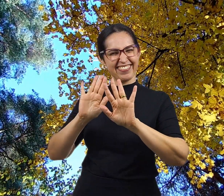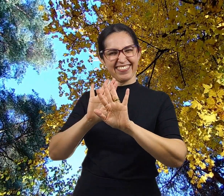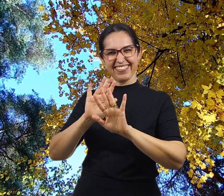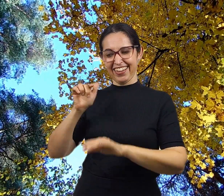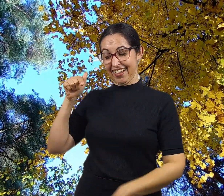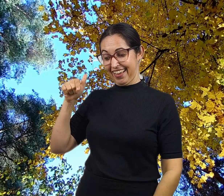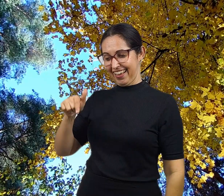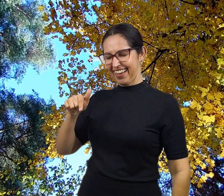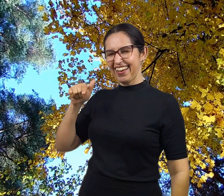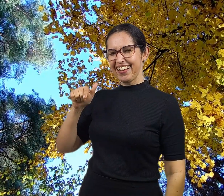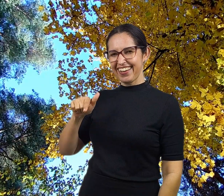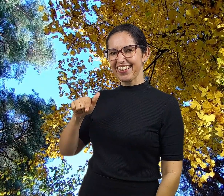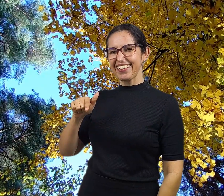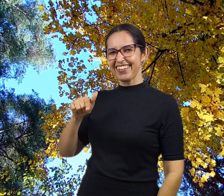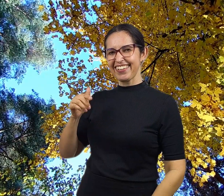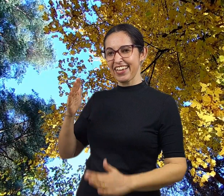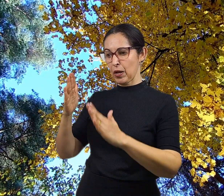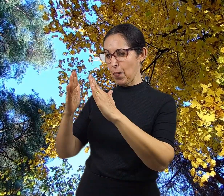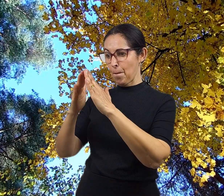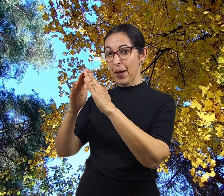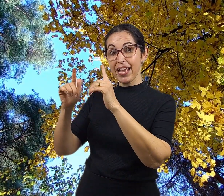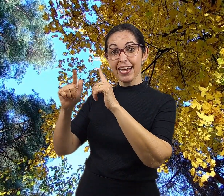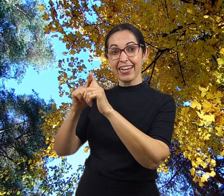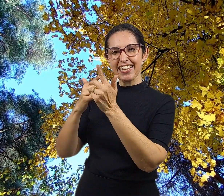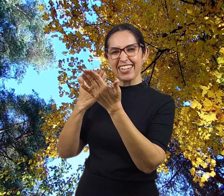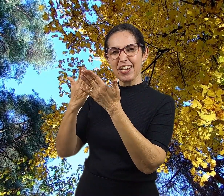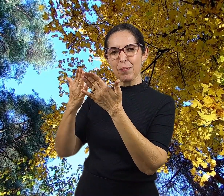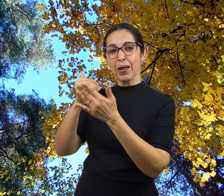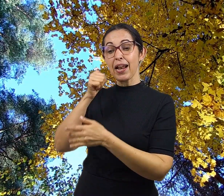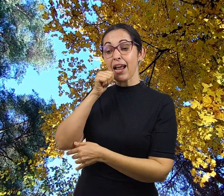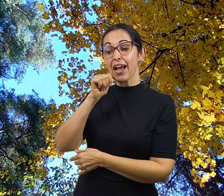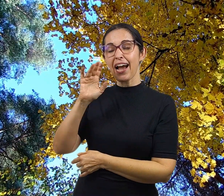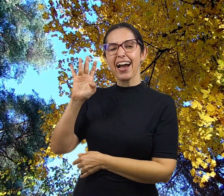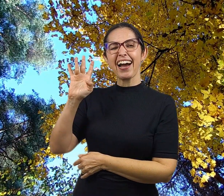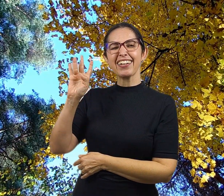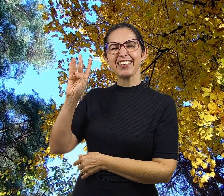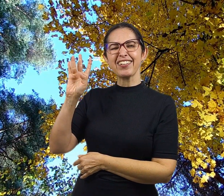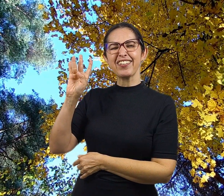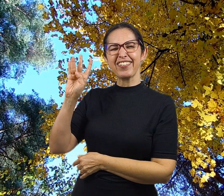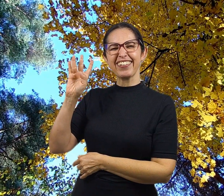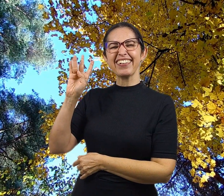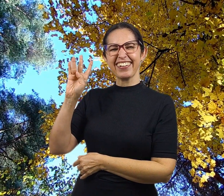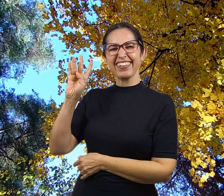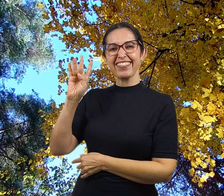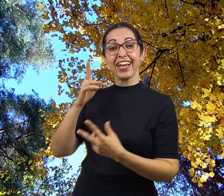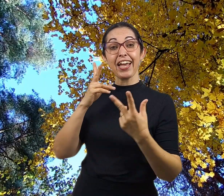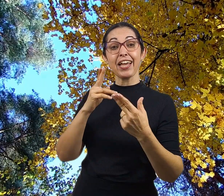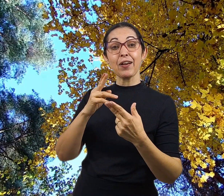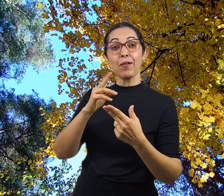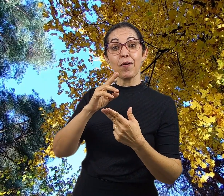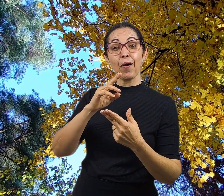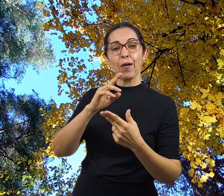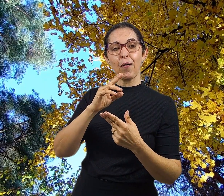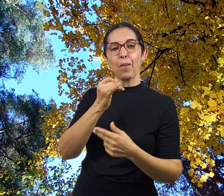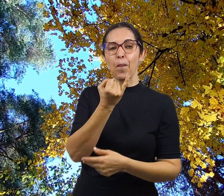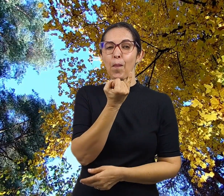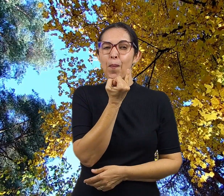noiva espiritual. É o conselho de Isaac: vai e encontra para ti uma noiva.